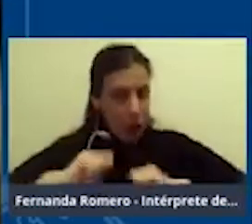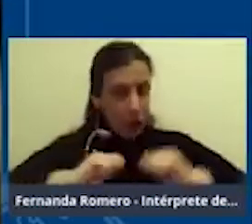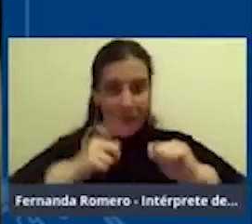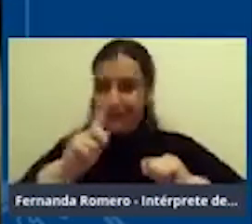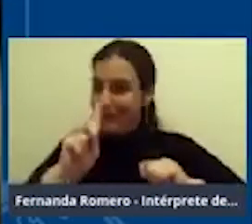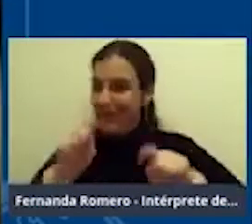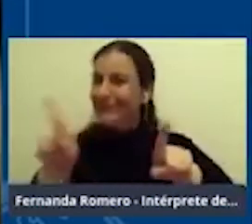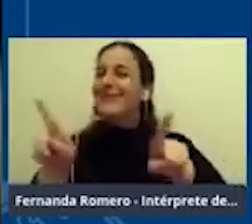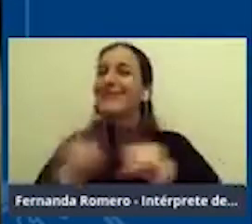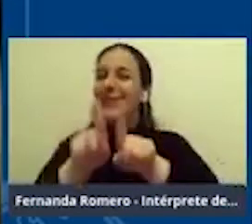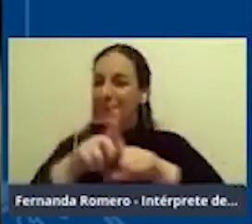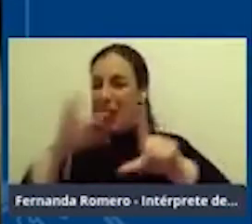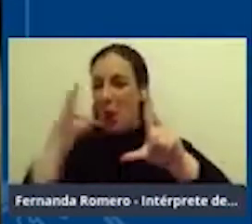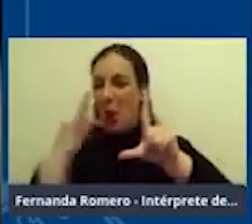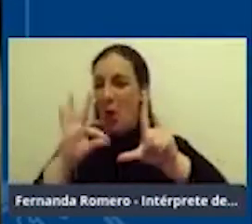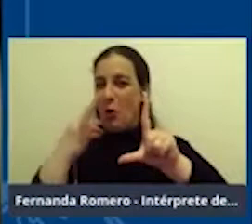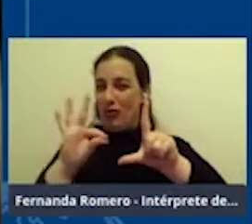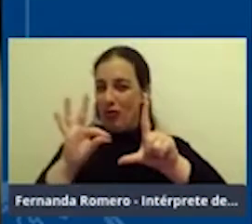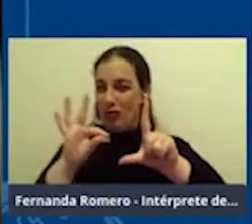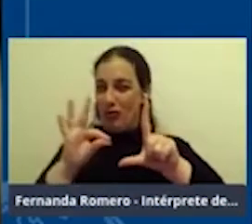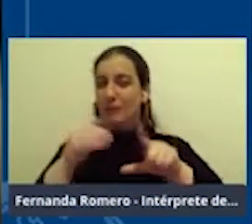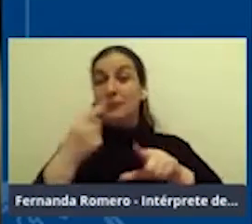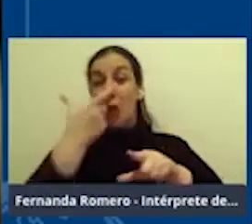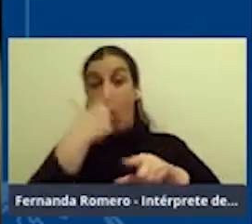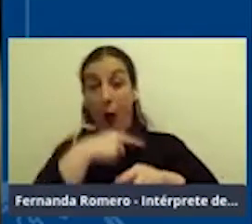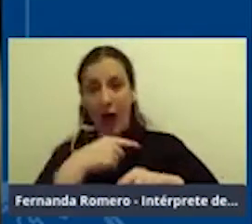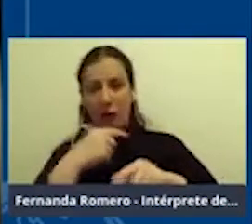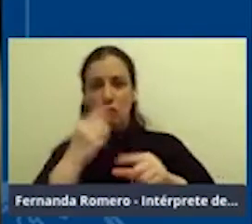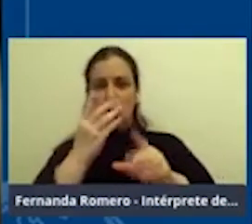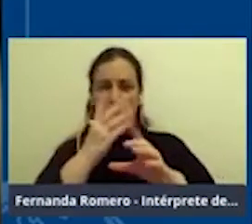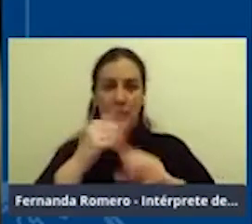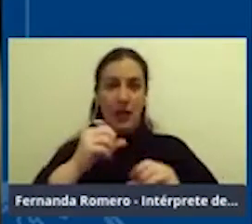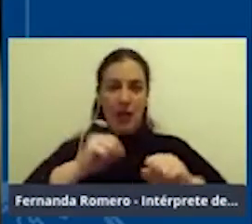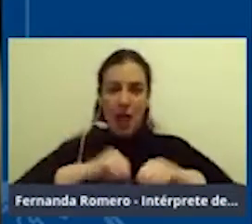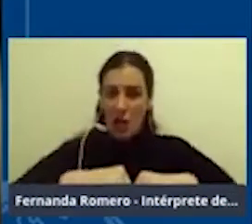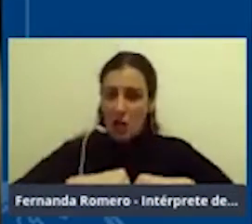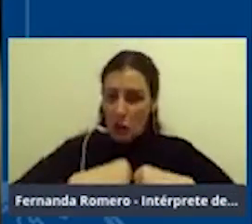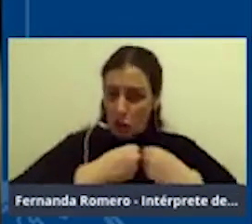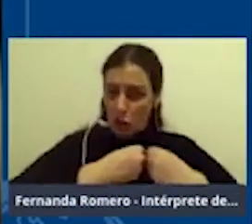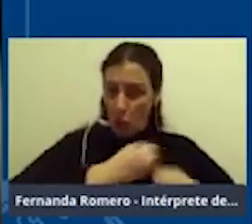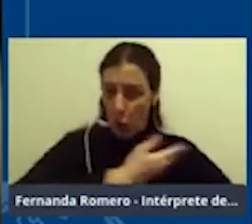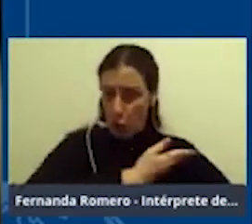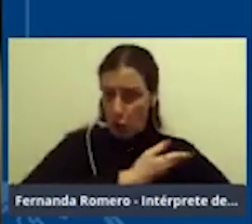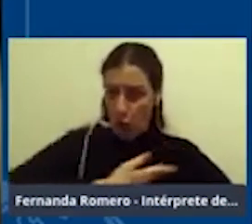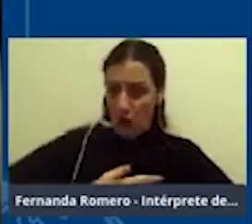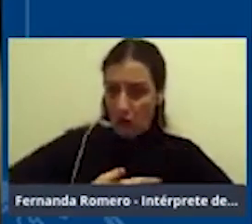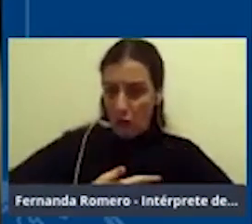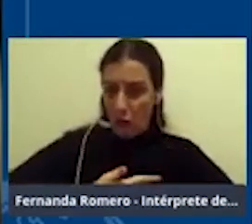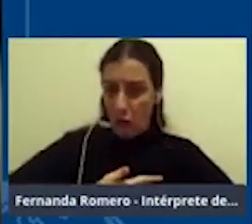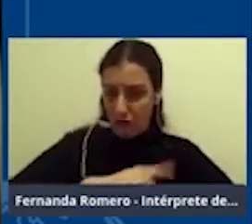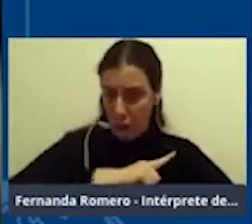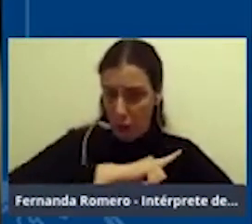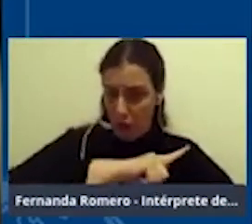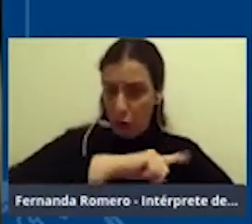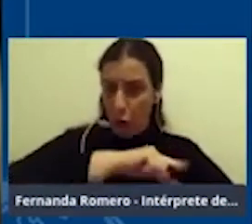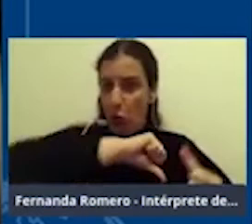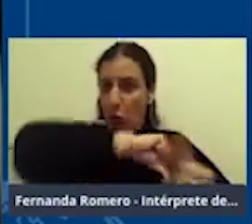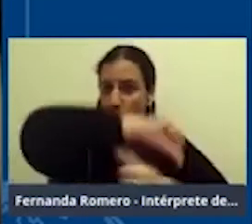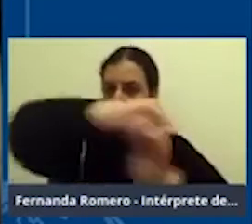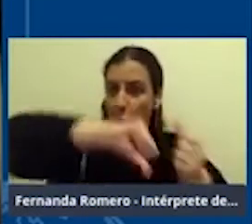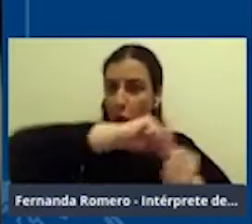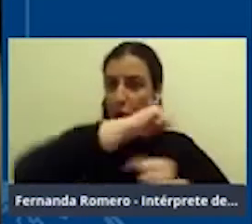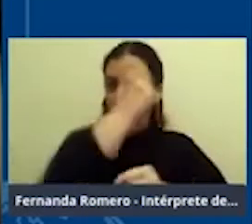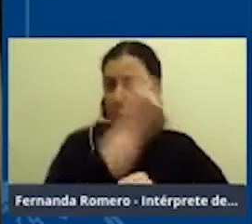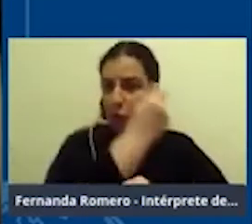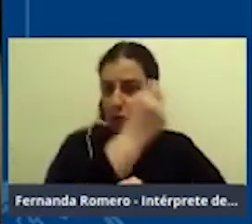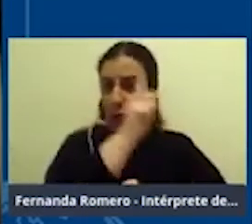precisa dessa infraestrutura. Então, eu acho que somados esse esforço que o governador está fazendo na transformar o Rio Grande do Sul num estado que